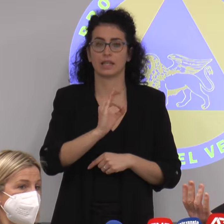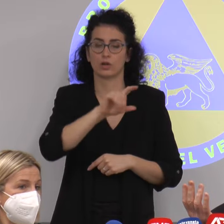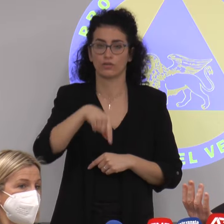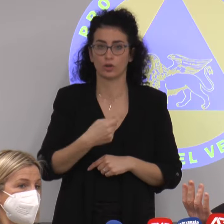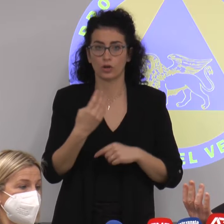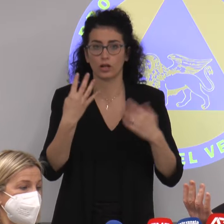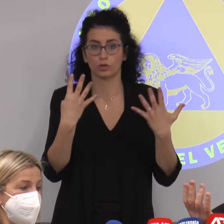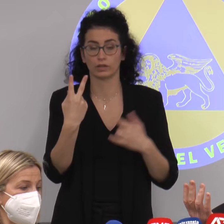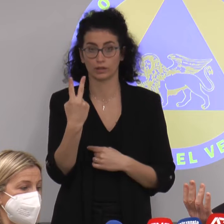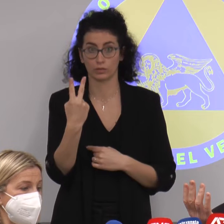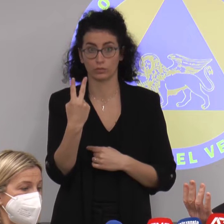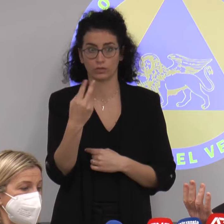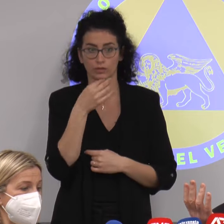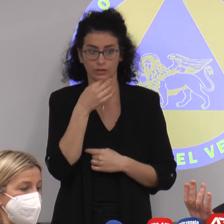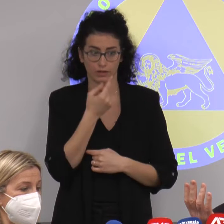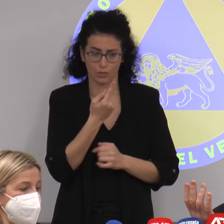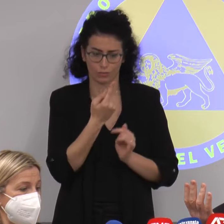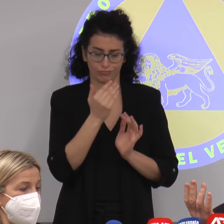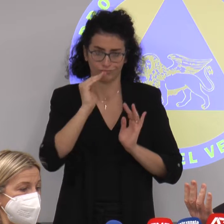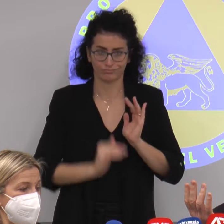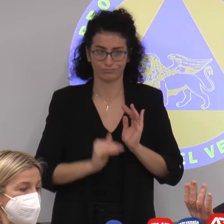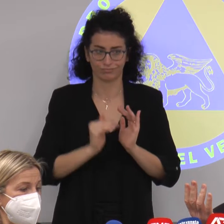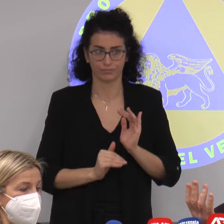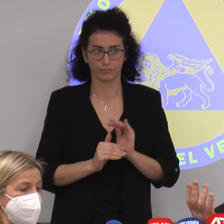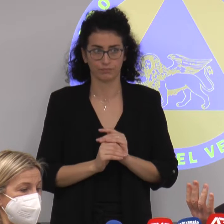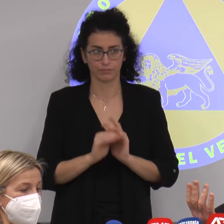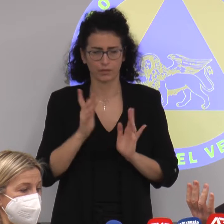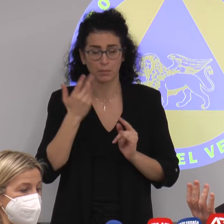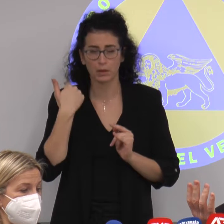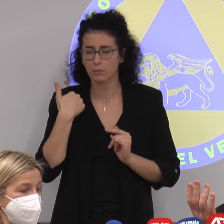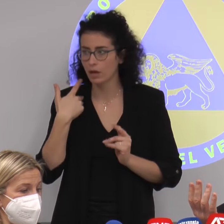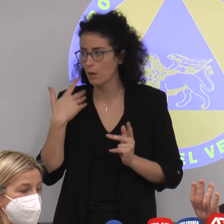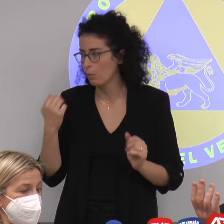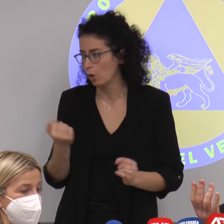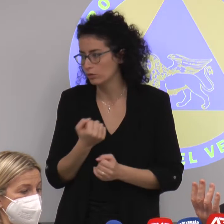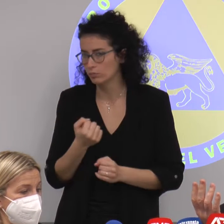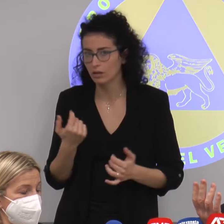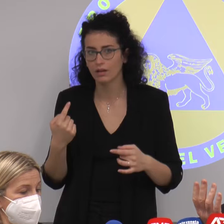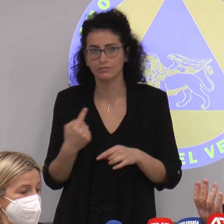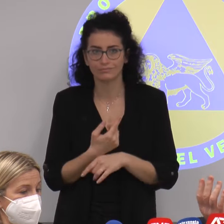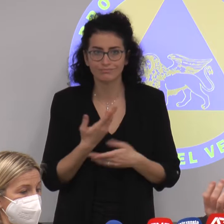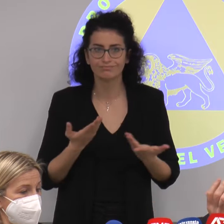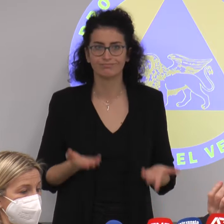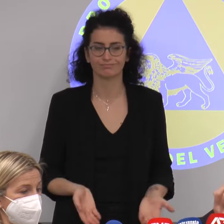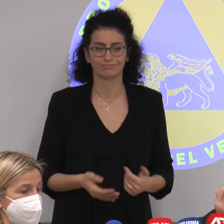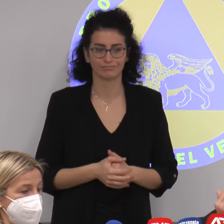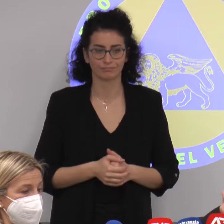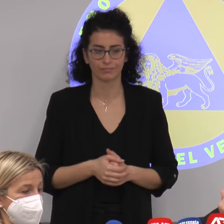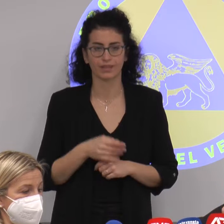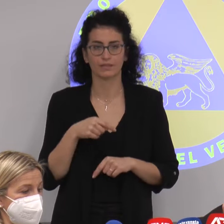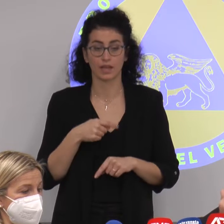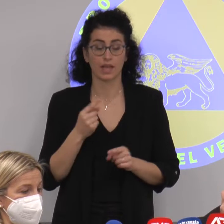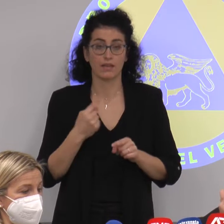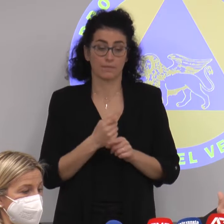uno sembra un miraggio ma meglio ancora vi dico che